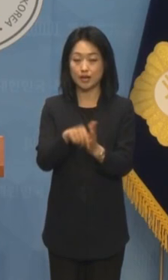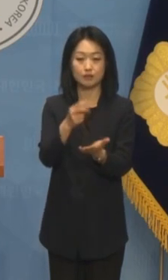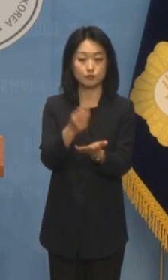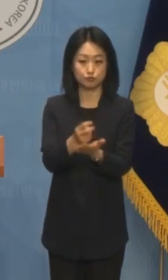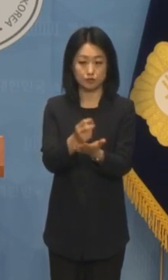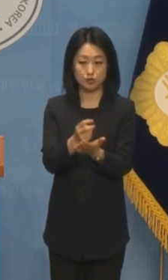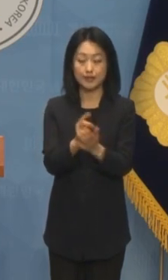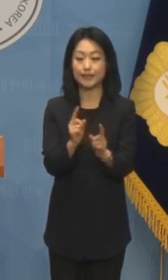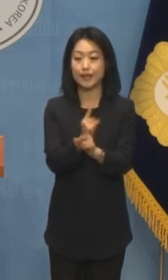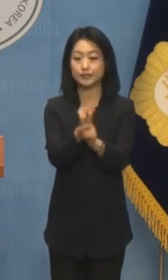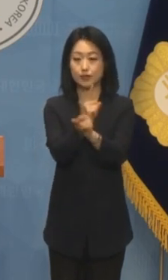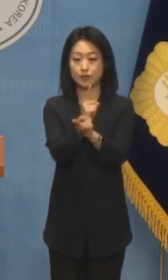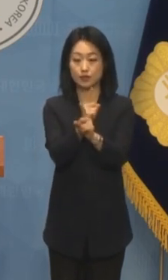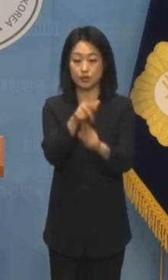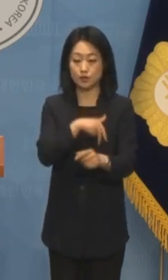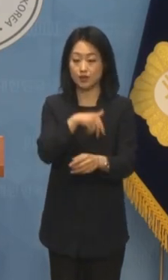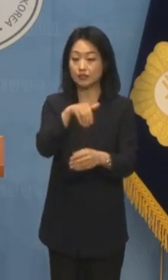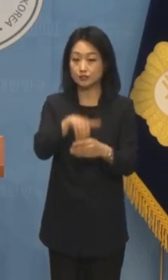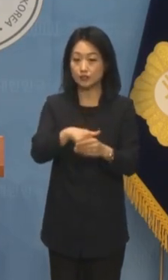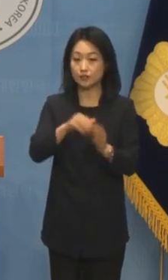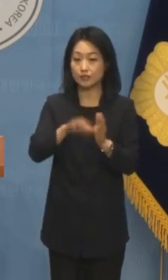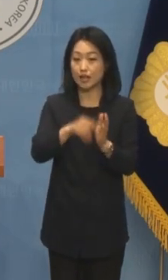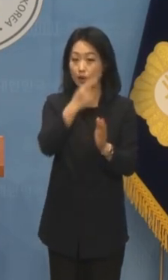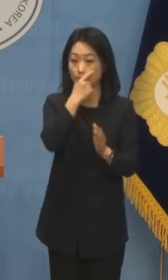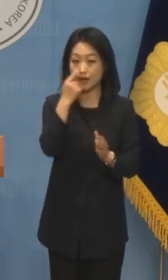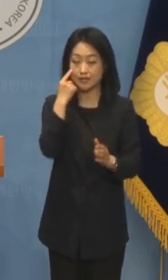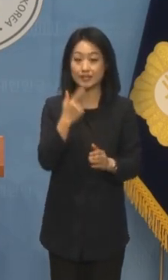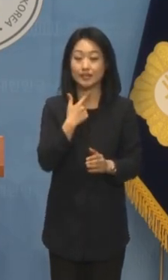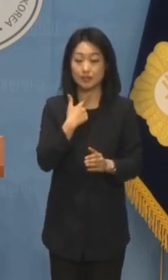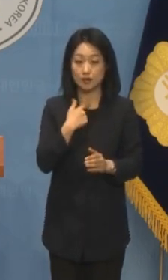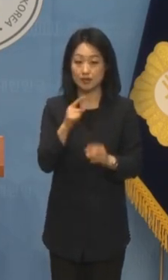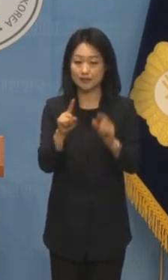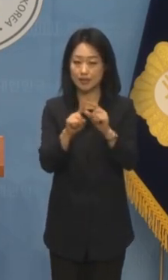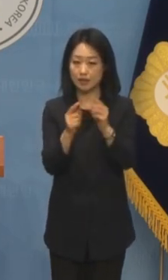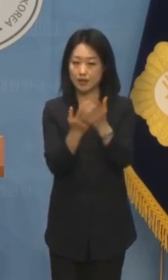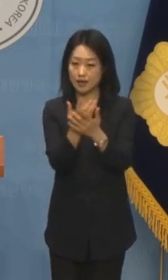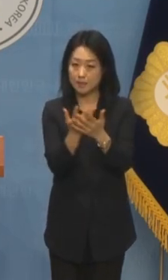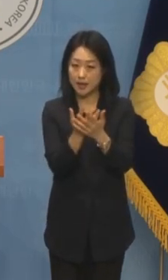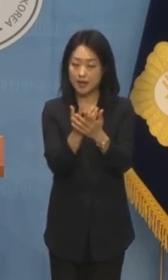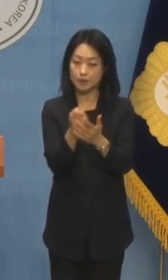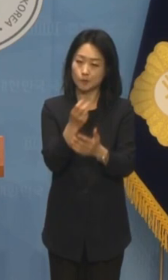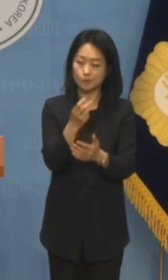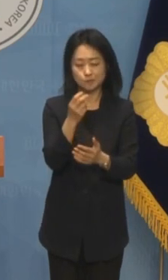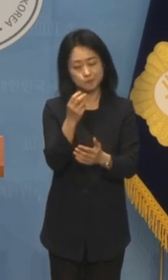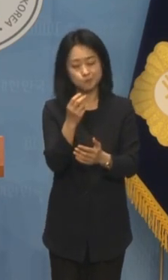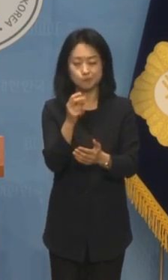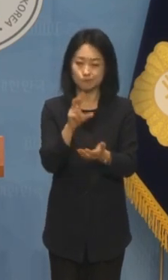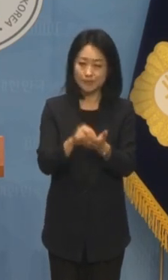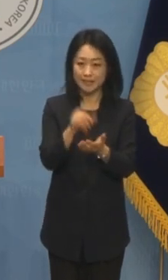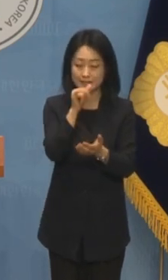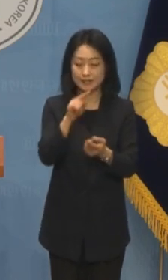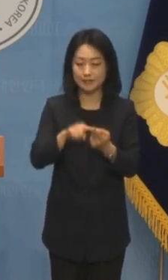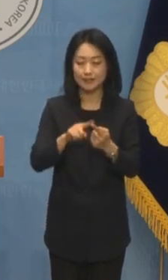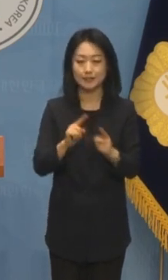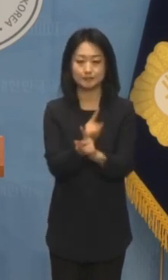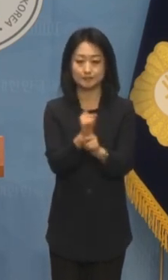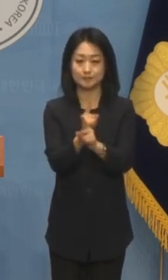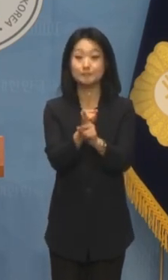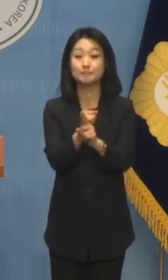개정하고 총선과 에서 확인된 불명료 불합리 비현실적인 규정들을 중심으로